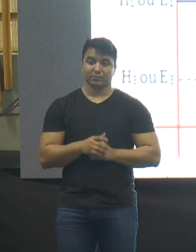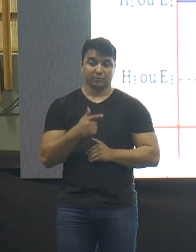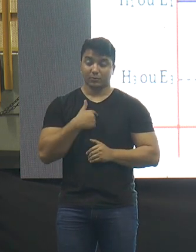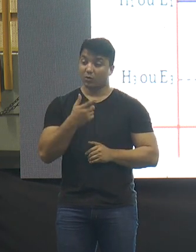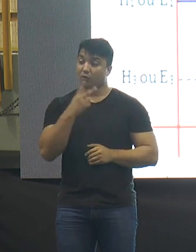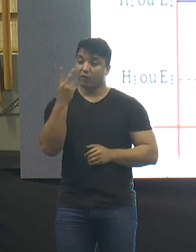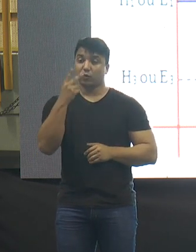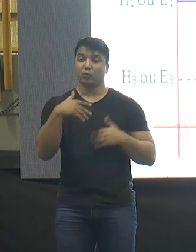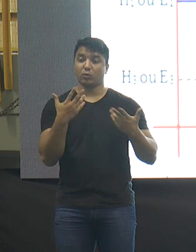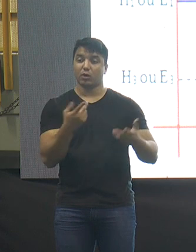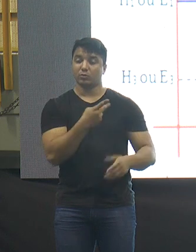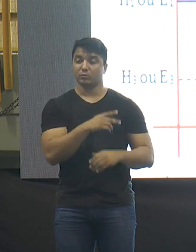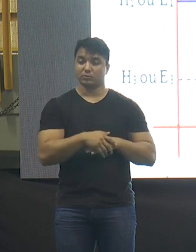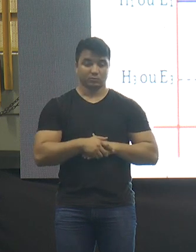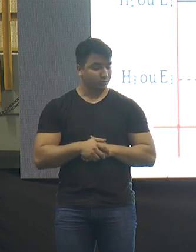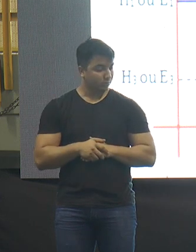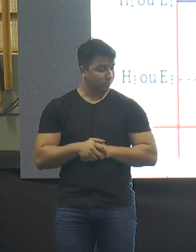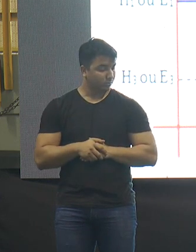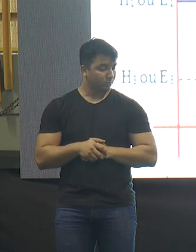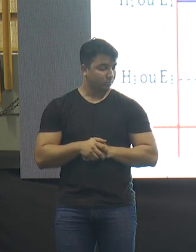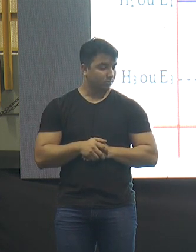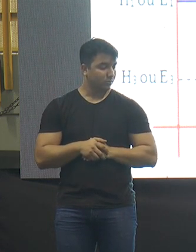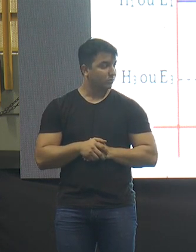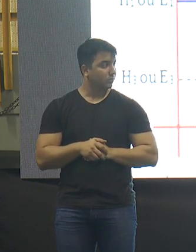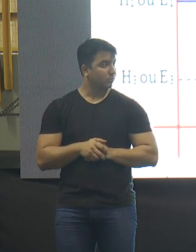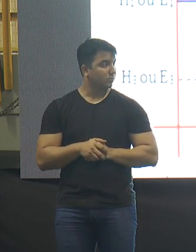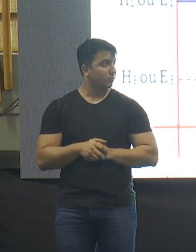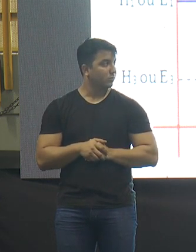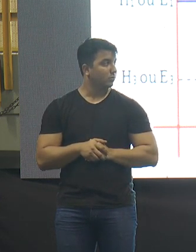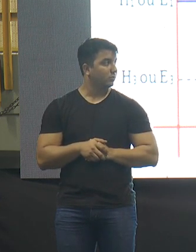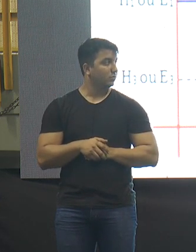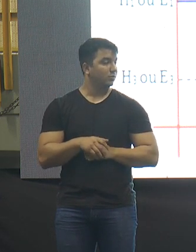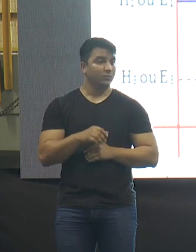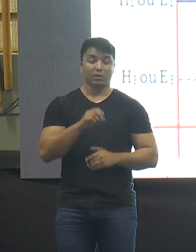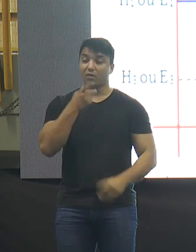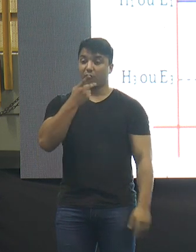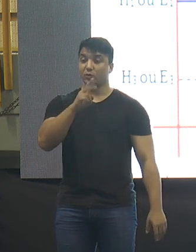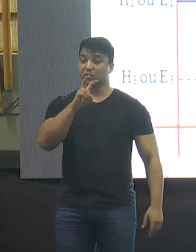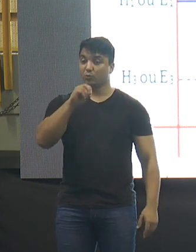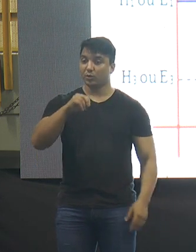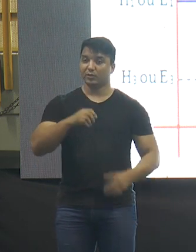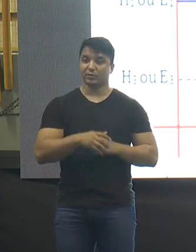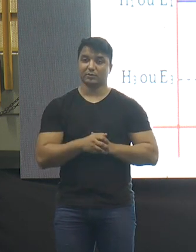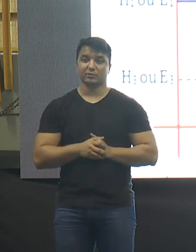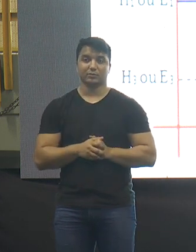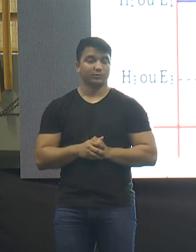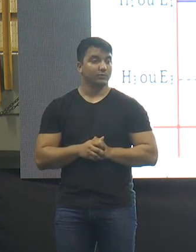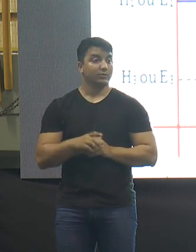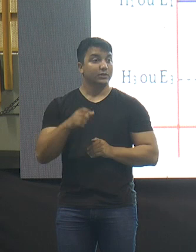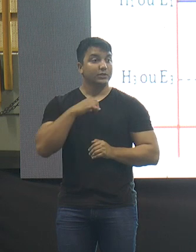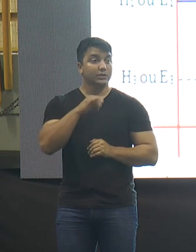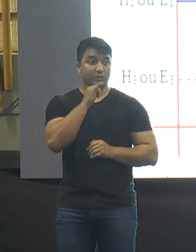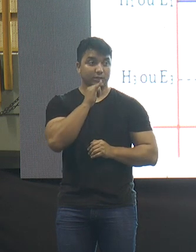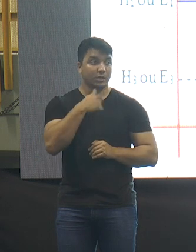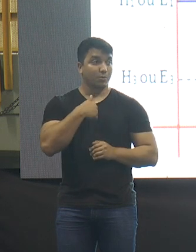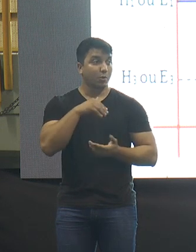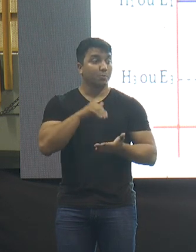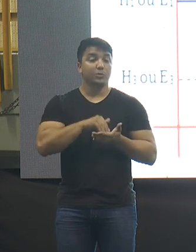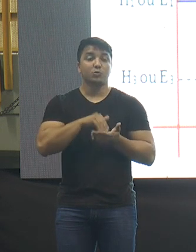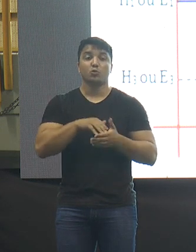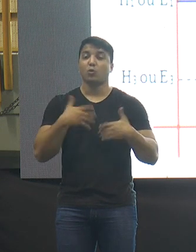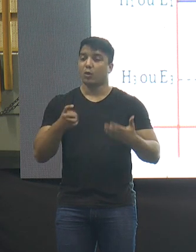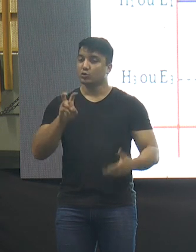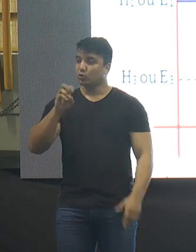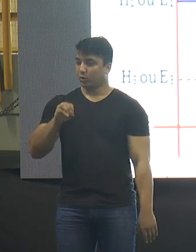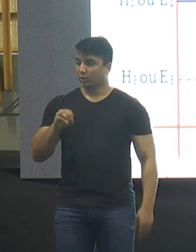valor para aquele complexo ativado, por favor, o valor que você quiser. Galera, ele falou 50. Então, assim, o mínimo que eu preciso